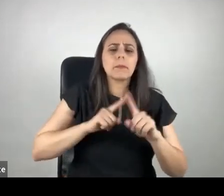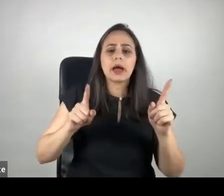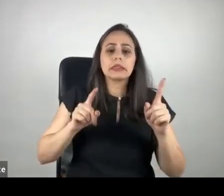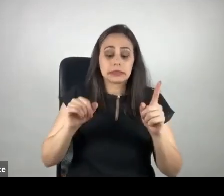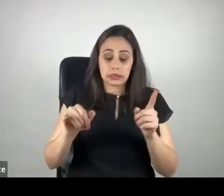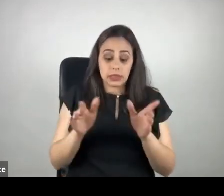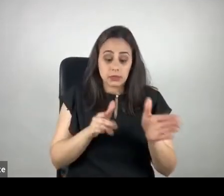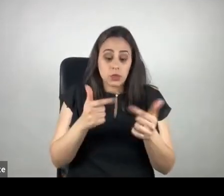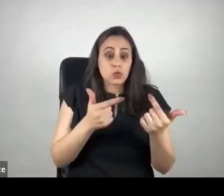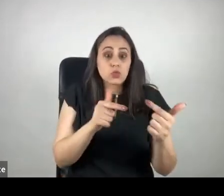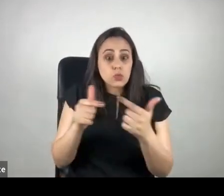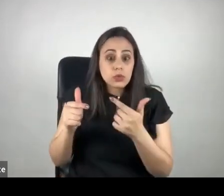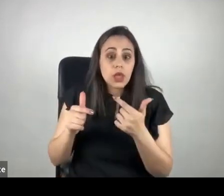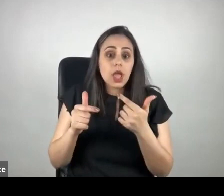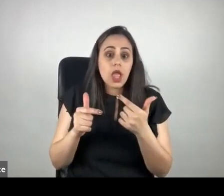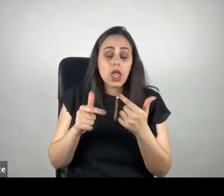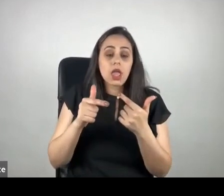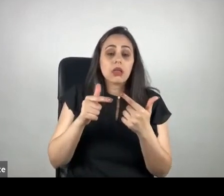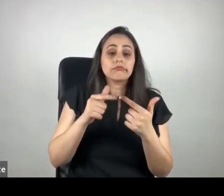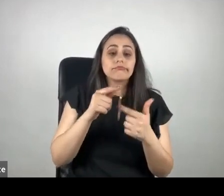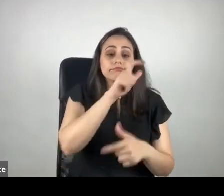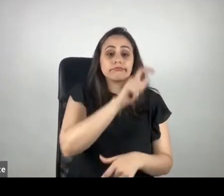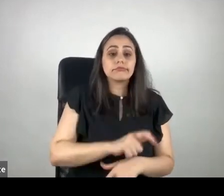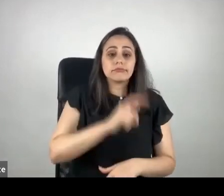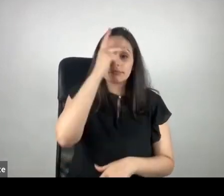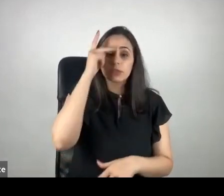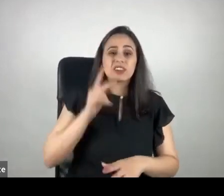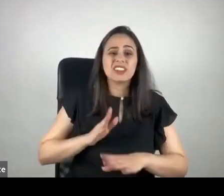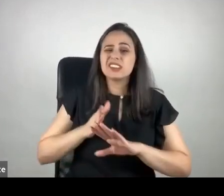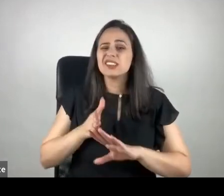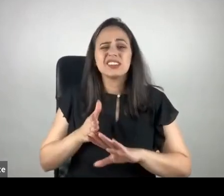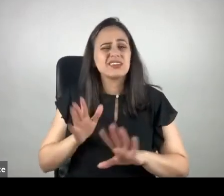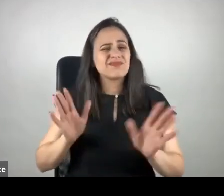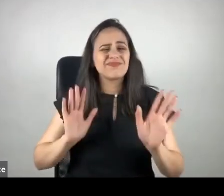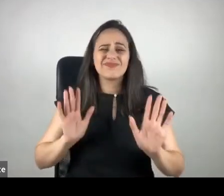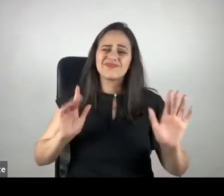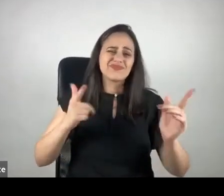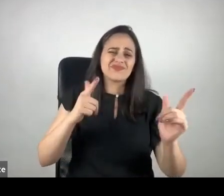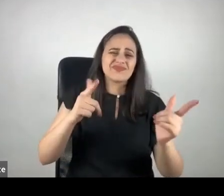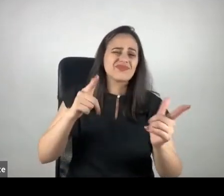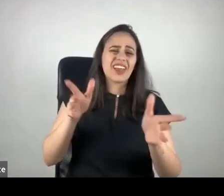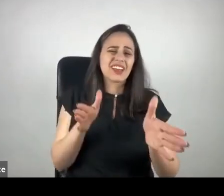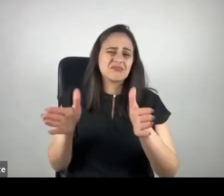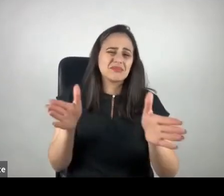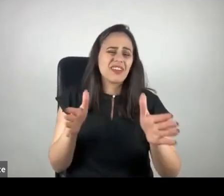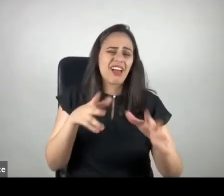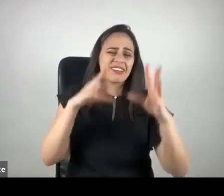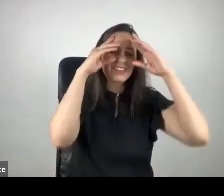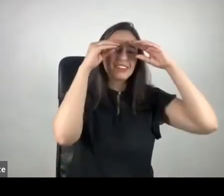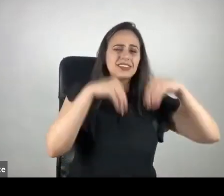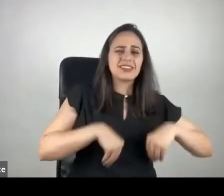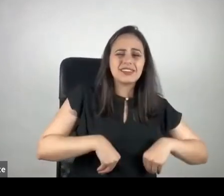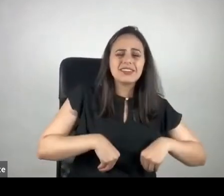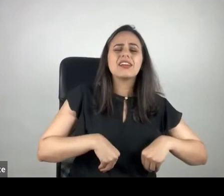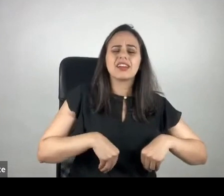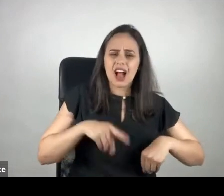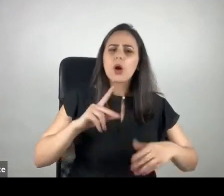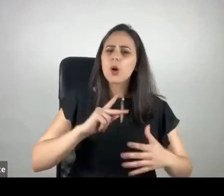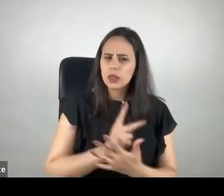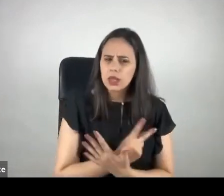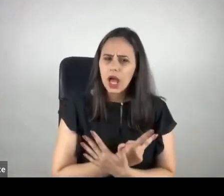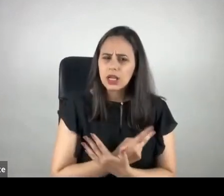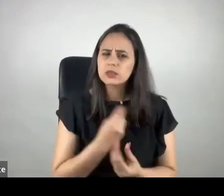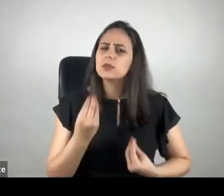acessibilidade realmente tira até mesmo a vontade das pessoas, né, estarem nesses ambientes, nesses lugares,